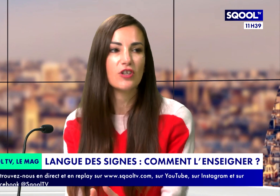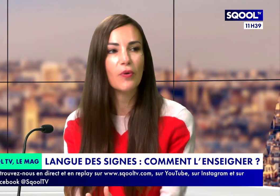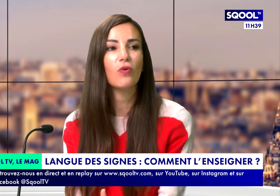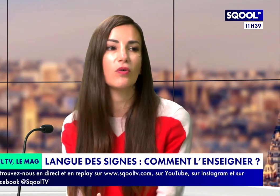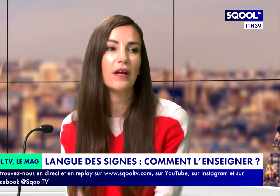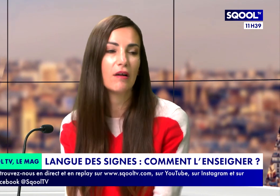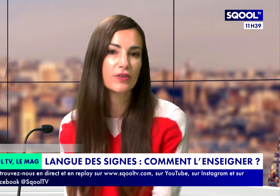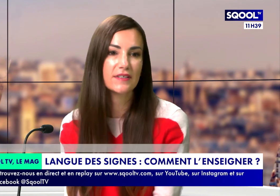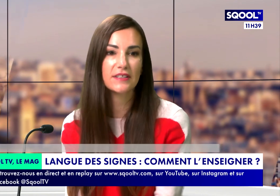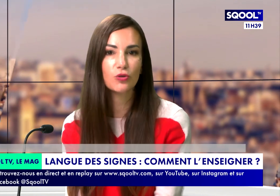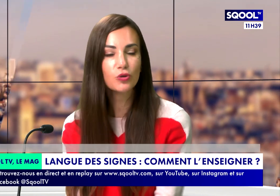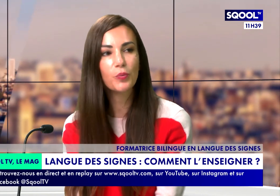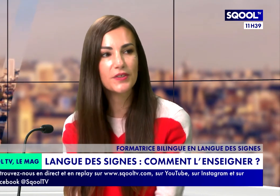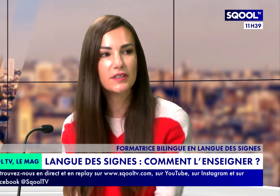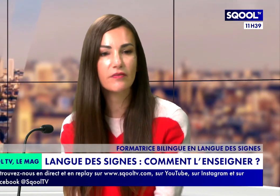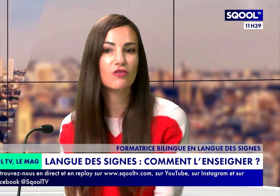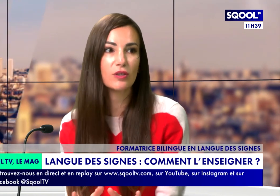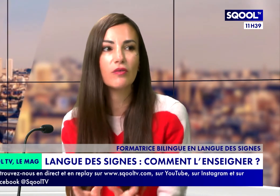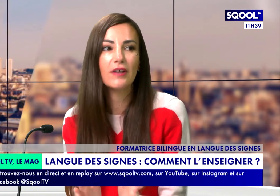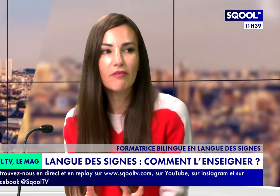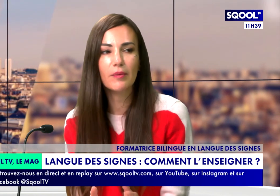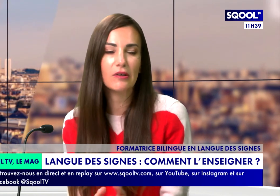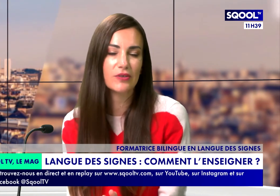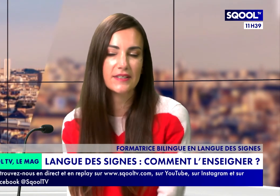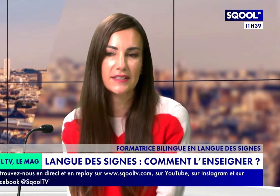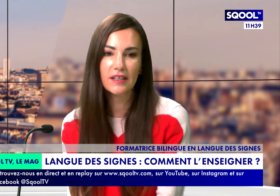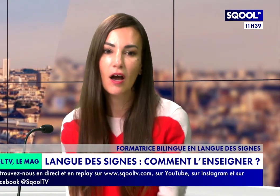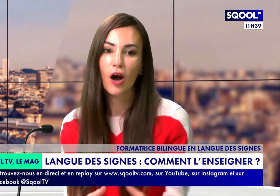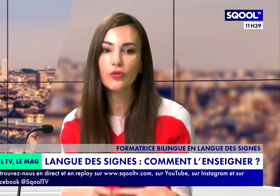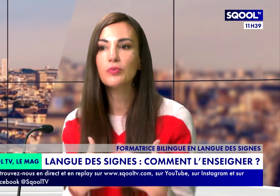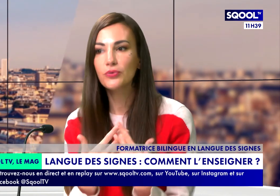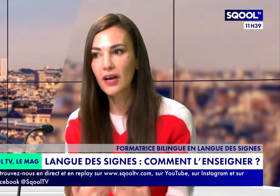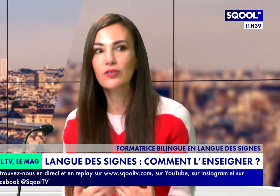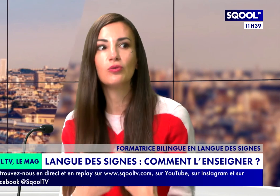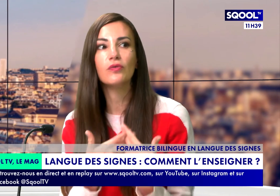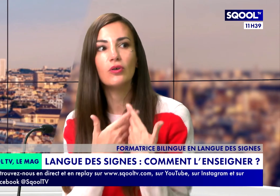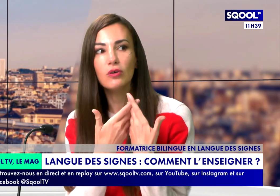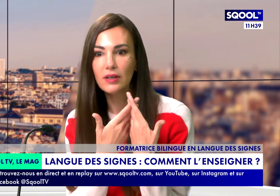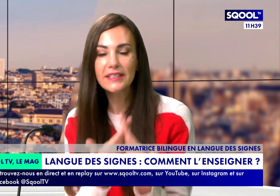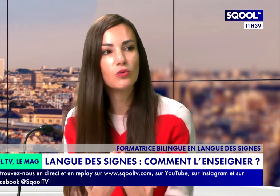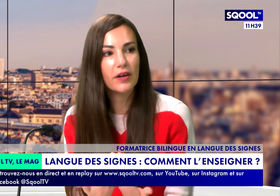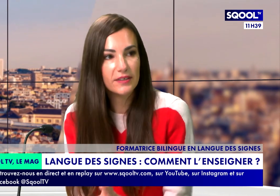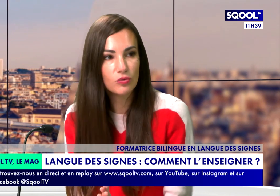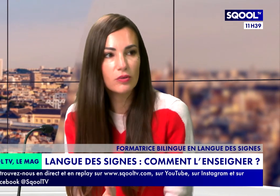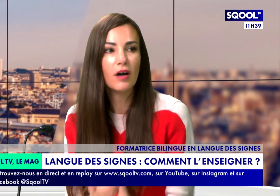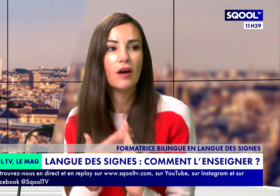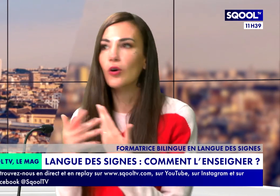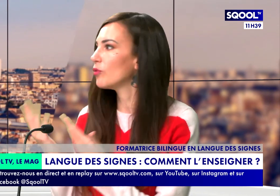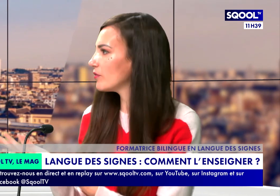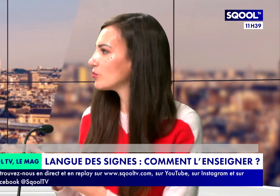'apprends la langue des signes toute petite. Enfin, je découvre l'alphabet et langue des signes. Ensuite, plus tard, je découvre l'histoire des sourds. Comme on l'a vu tout